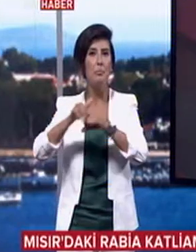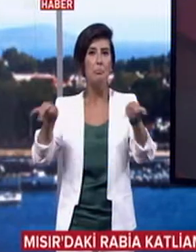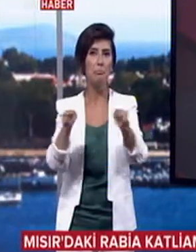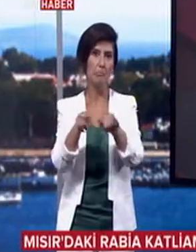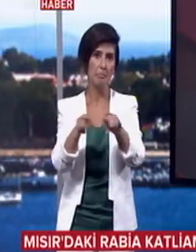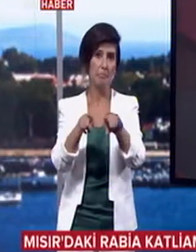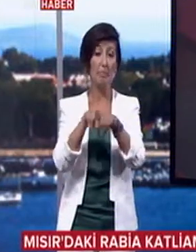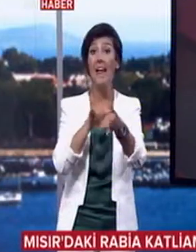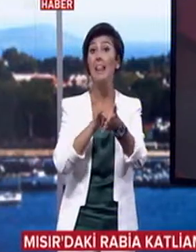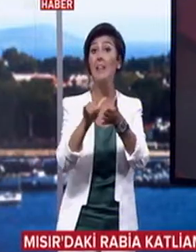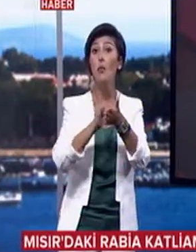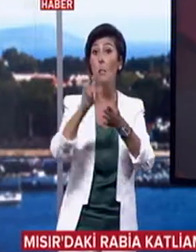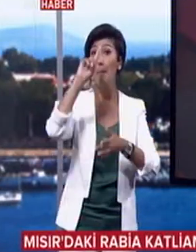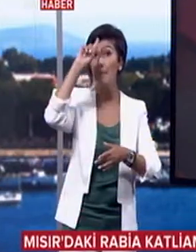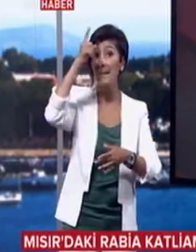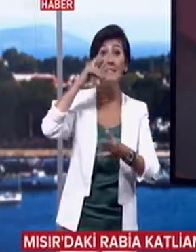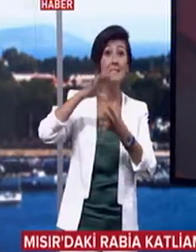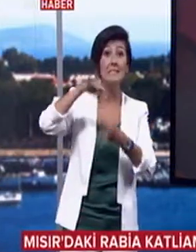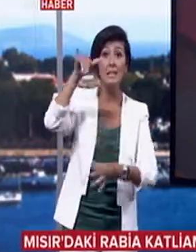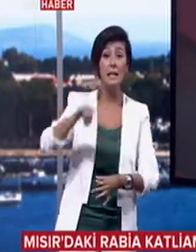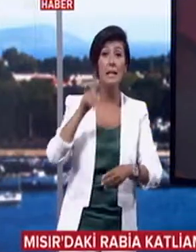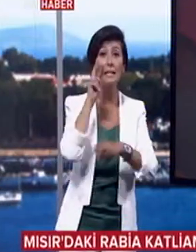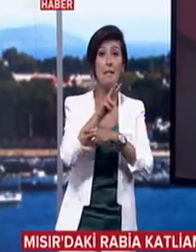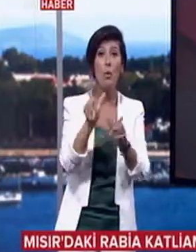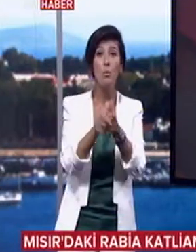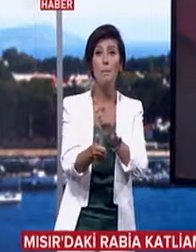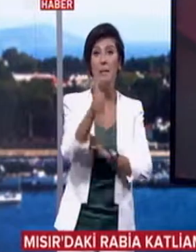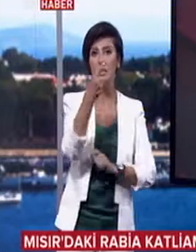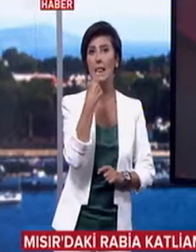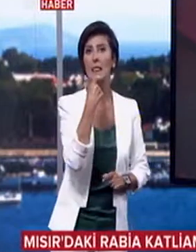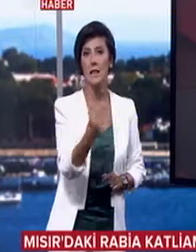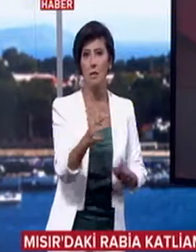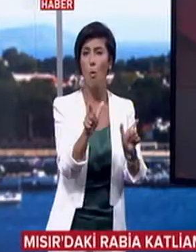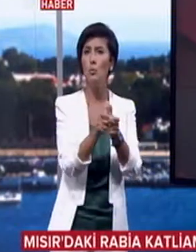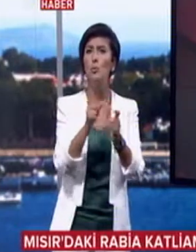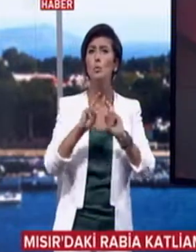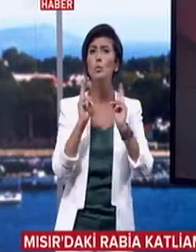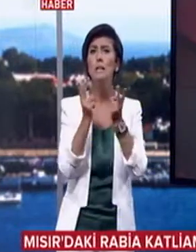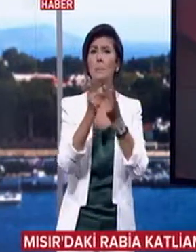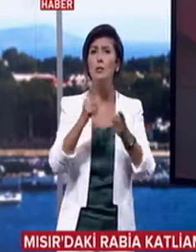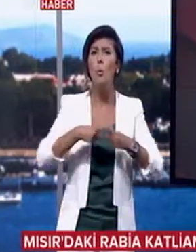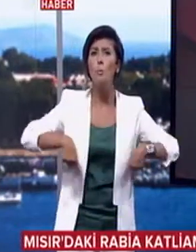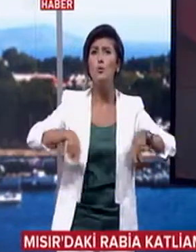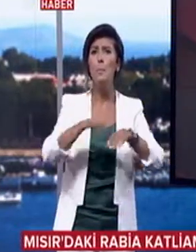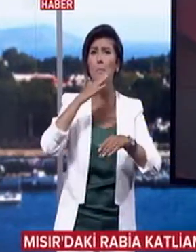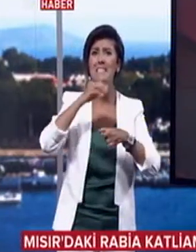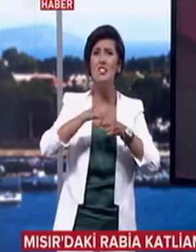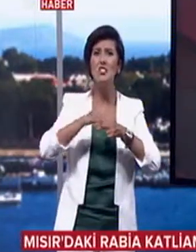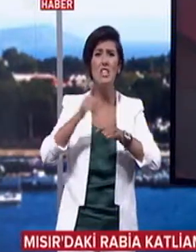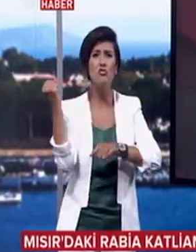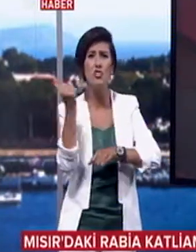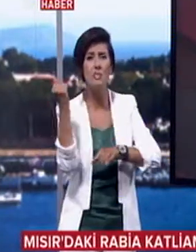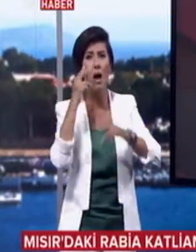bu çarpıcı sözler New York Merkezi İnsan Hakları İzleme Örgütü Başkanı'na ait. Örgüt uluslararası bir komisyonun Mısır'daki sistematik